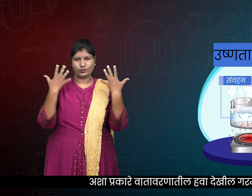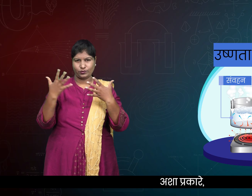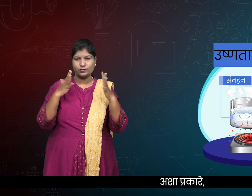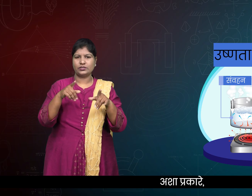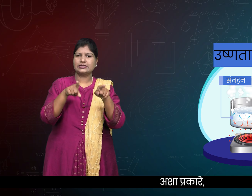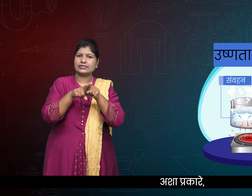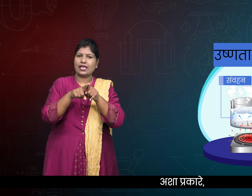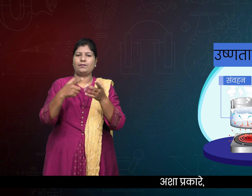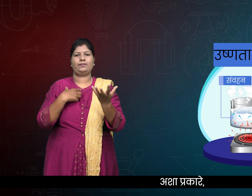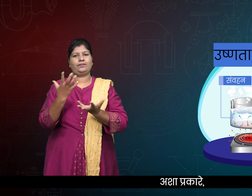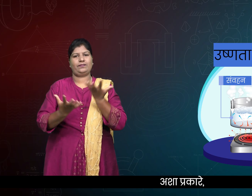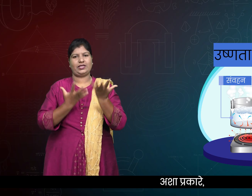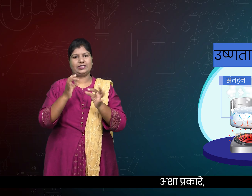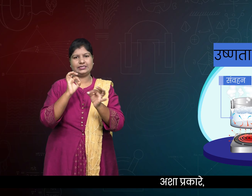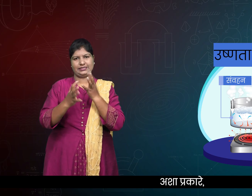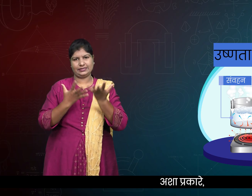अशा प्रकारे